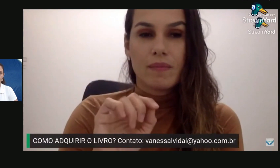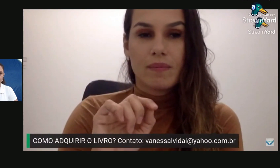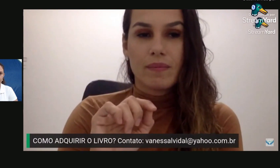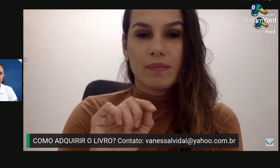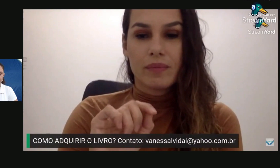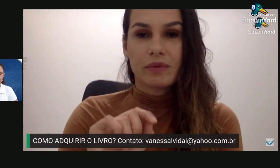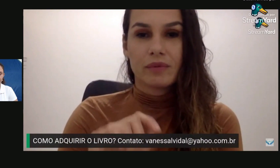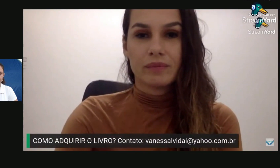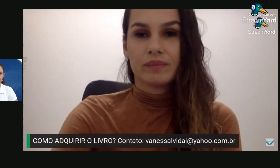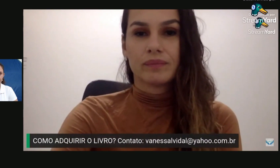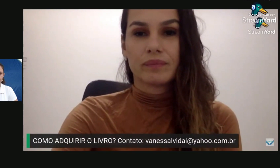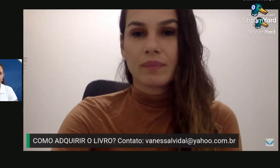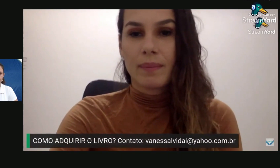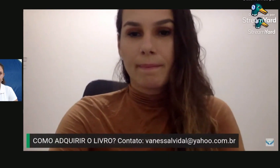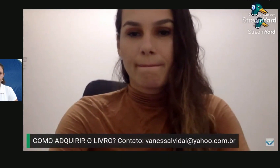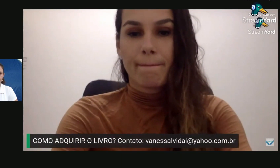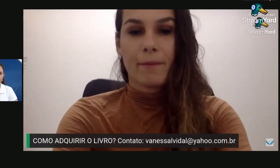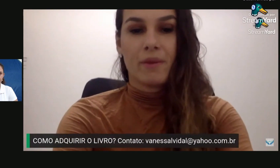Reginaldo?